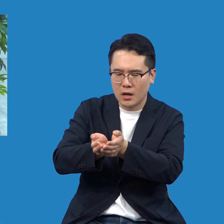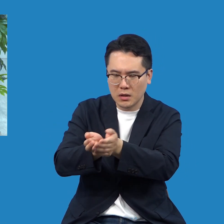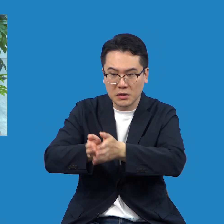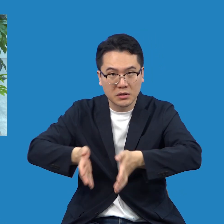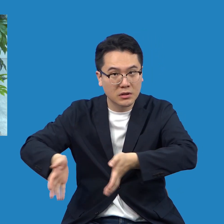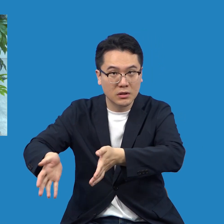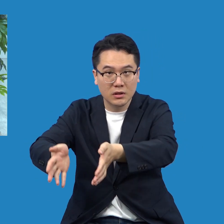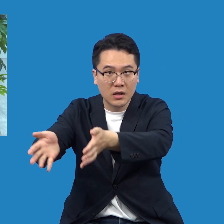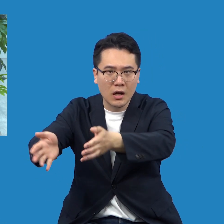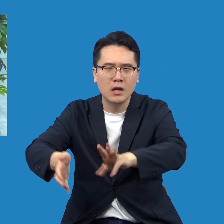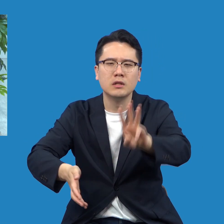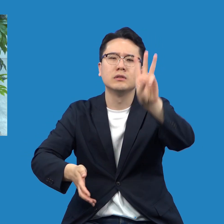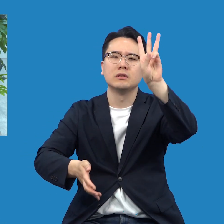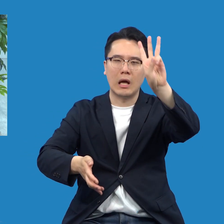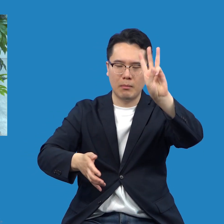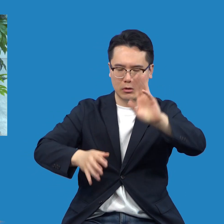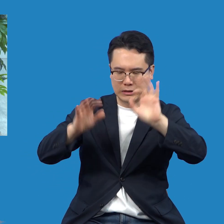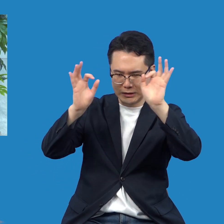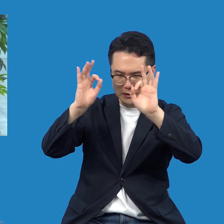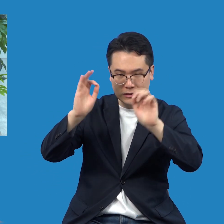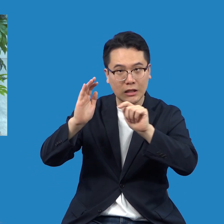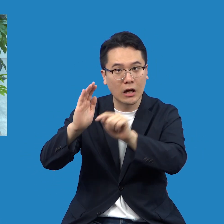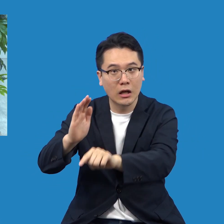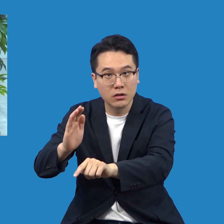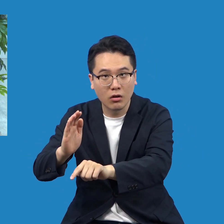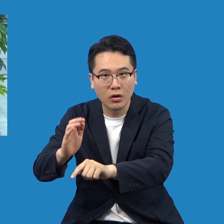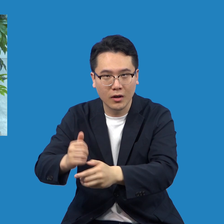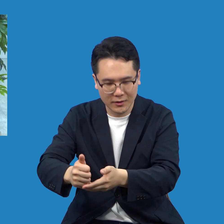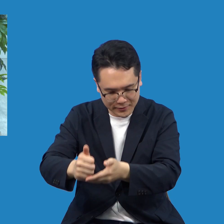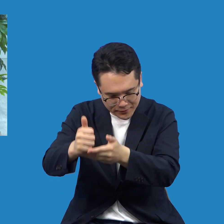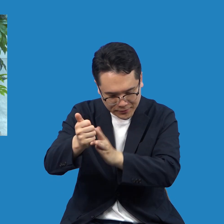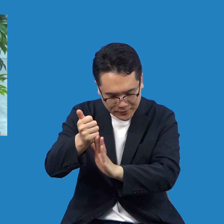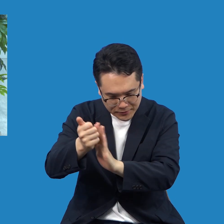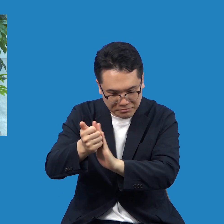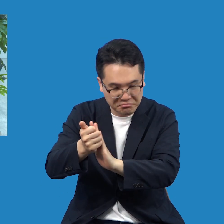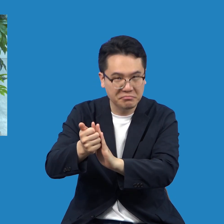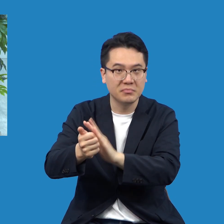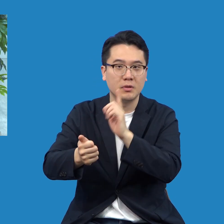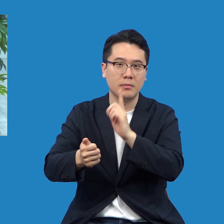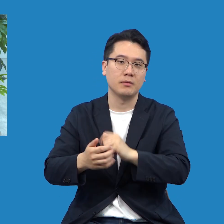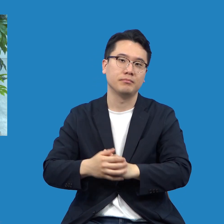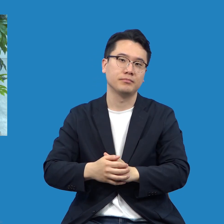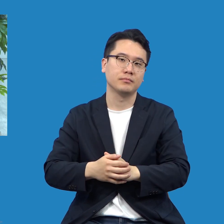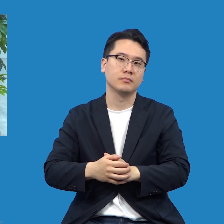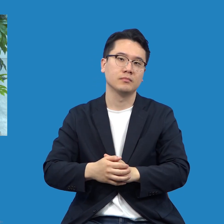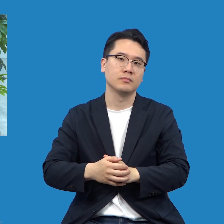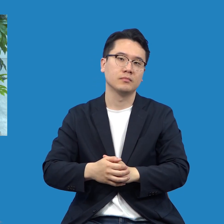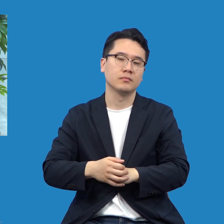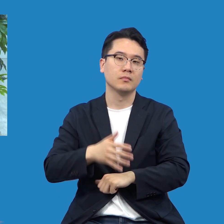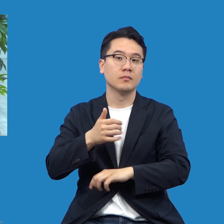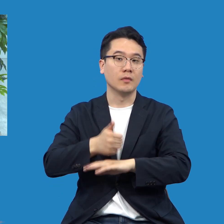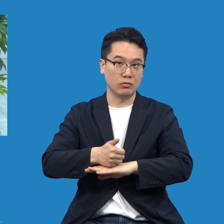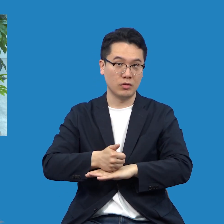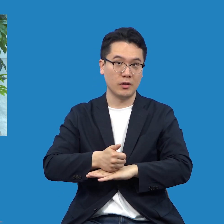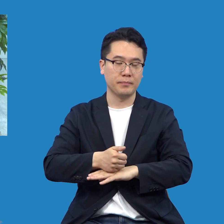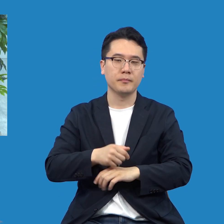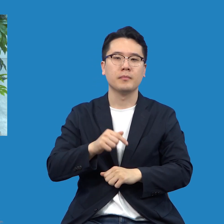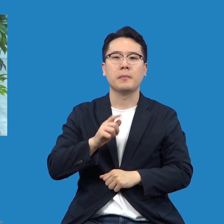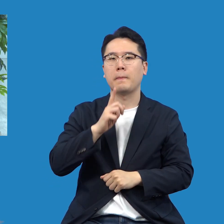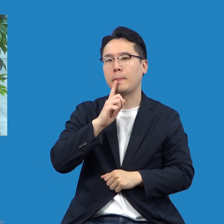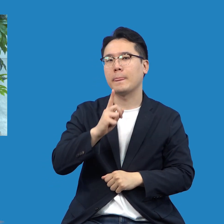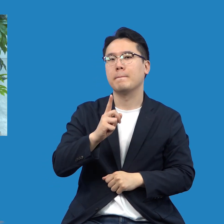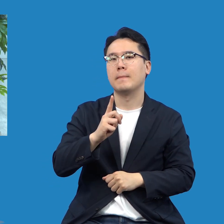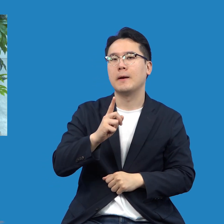들었다고 합니다. 훗날에 추사가 이런 말을 남기죠. 압록강 동쪽으로, 압록강